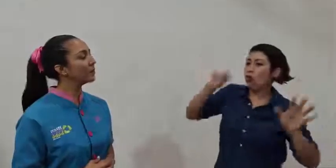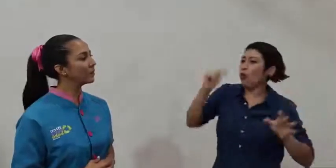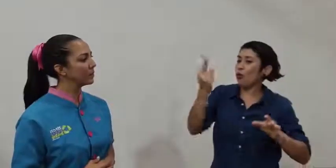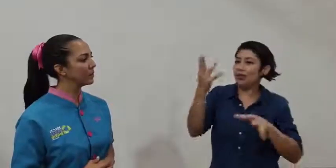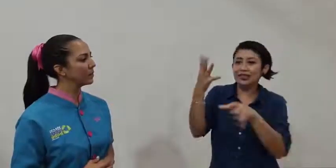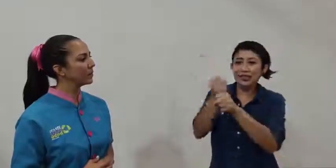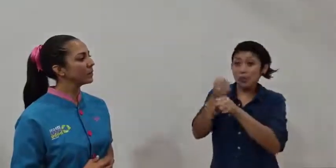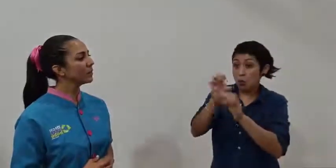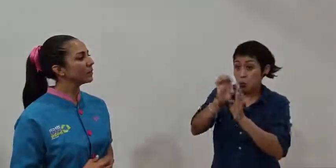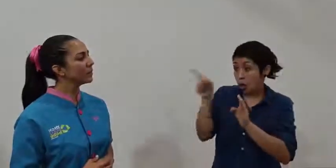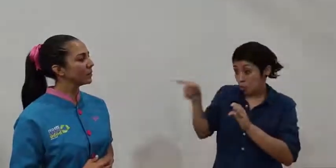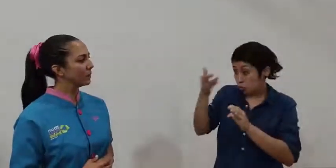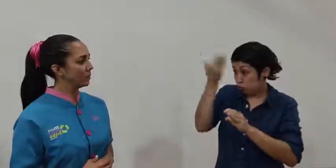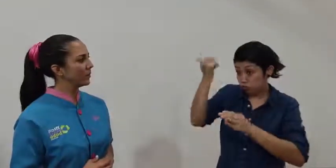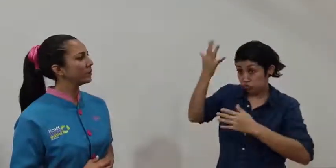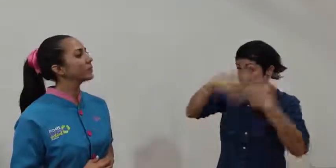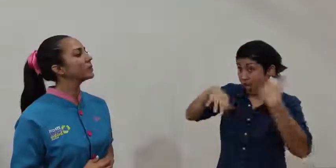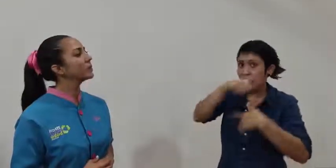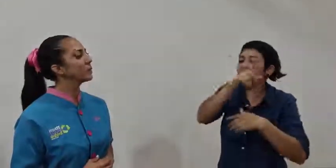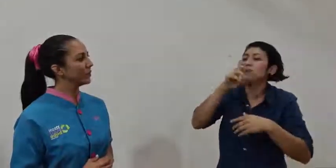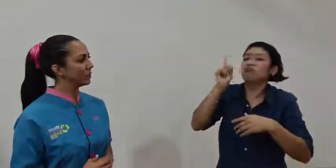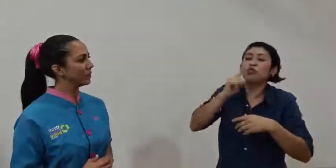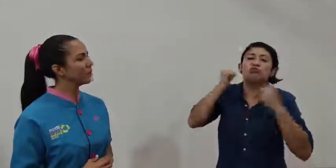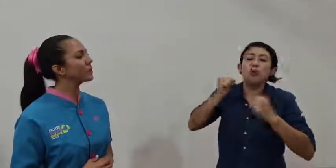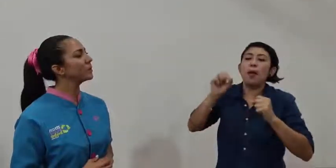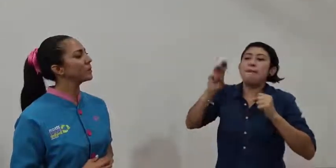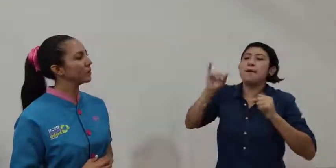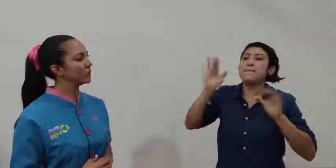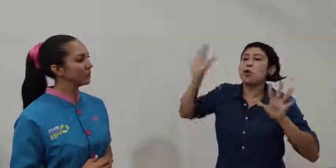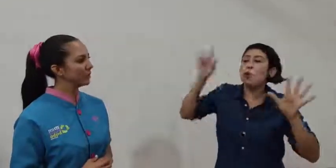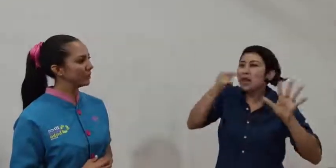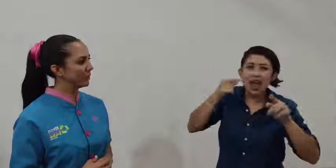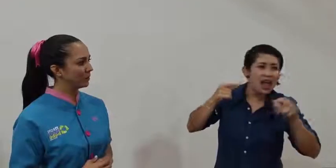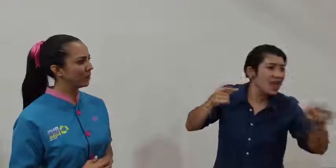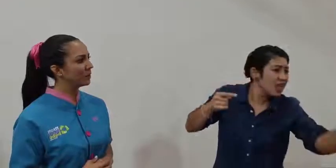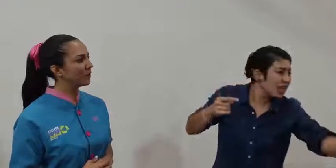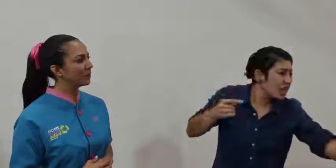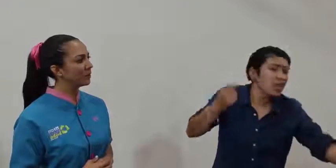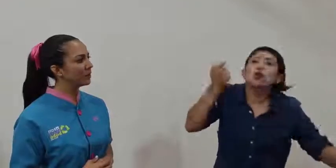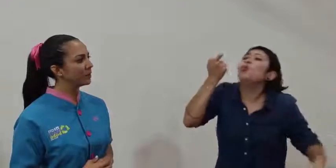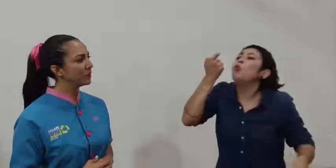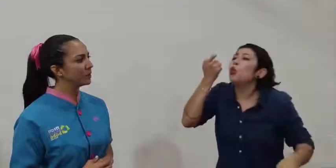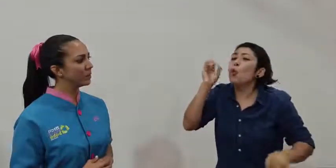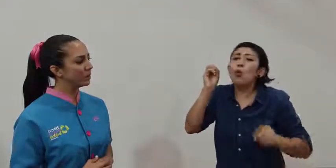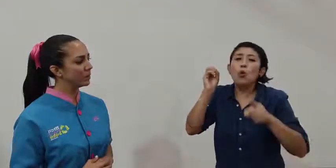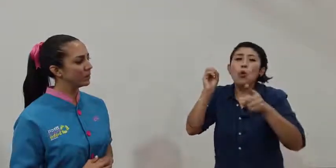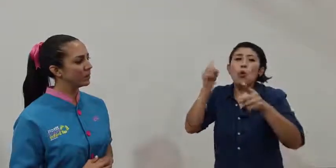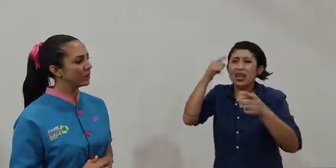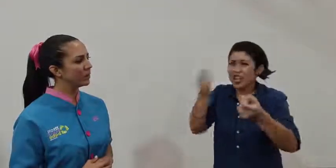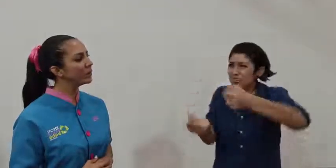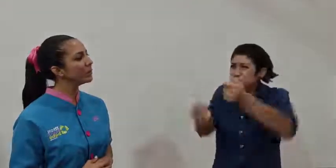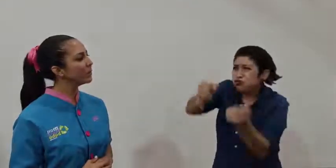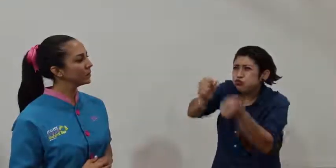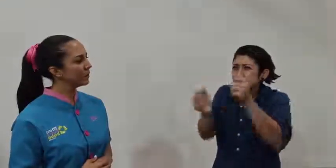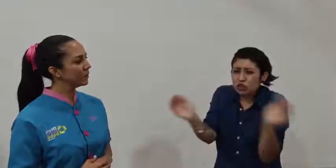dicen, ¿cuánto cuesta esta bicicleta o tal juguete o así? Con algo visual, señalando